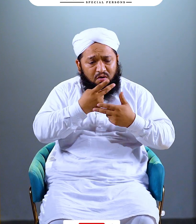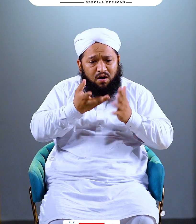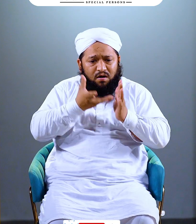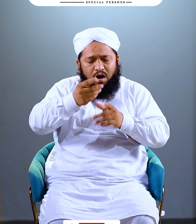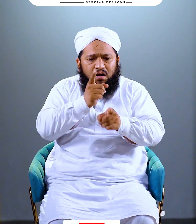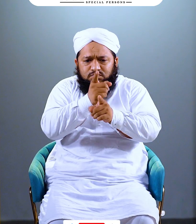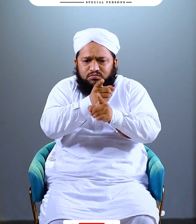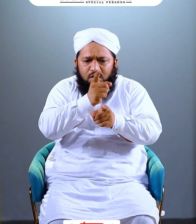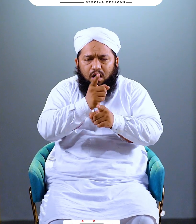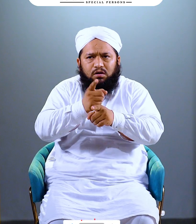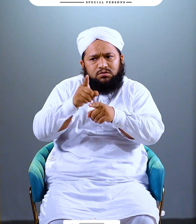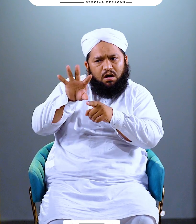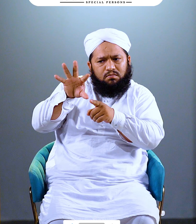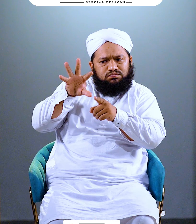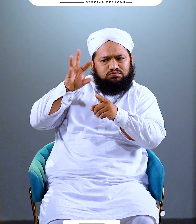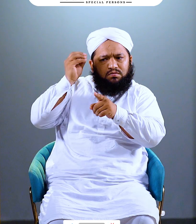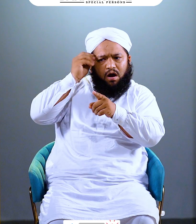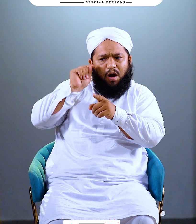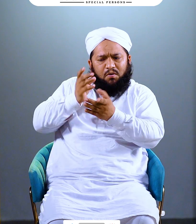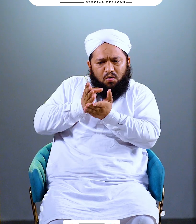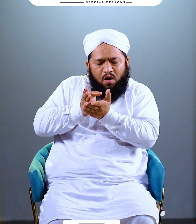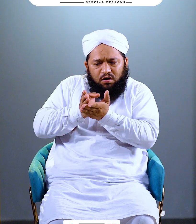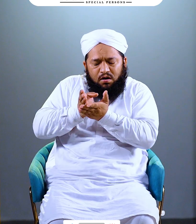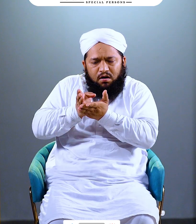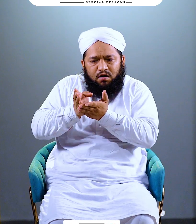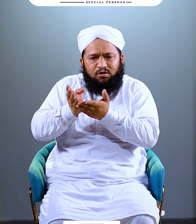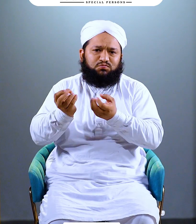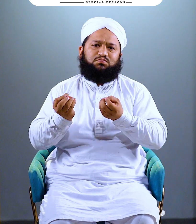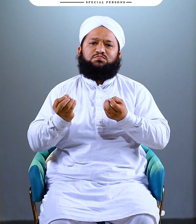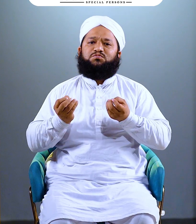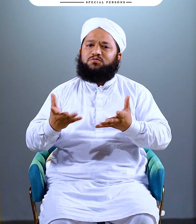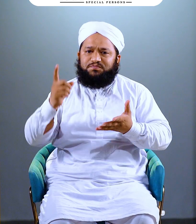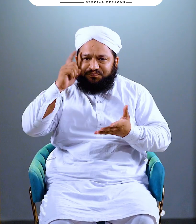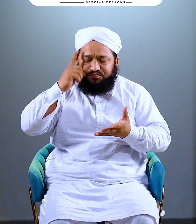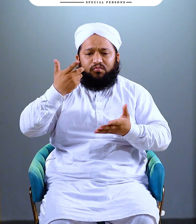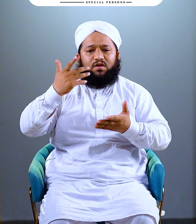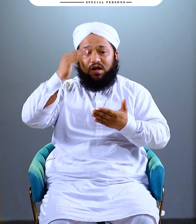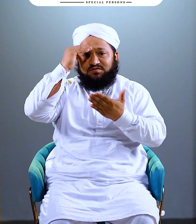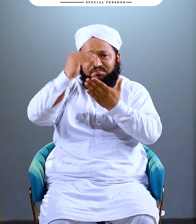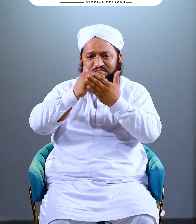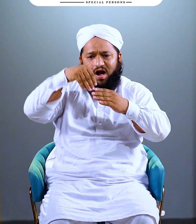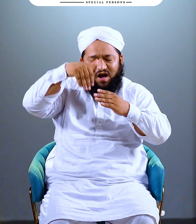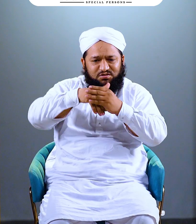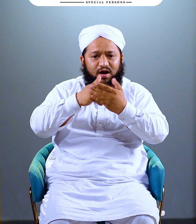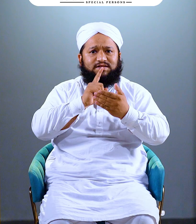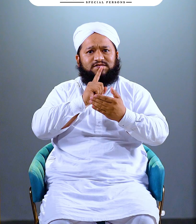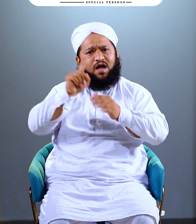سے انسانی طبیعت اس پرٹیکولر ایکٹیویٹی کی طرف مائل ہوتی ہے۔ اور پھر اسلام دین فطرت